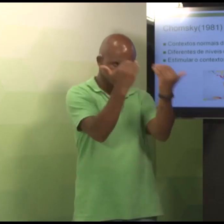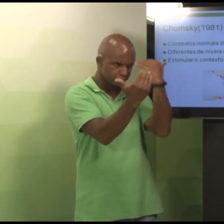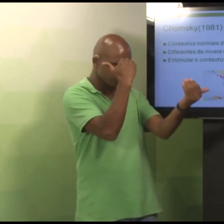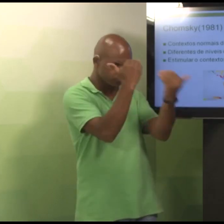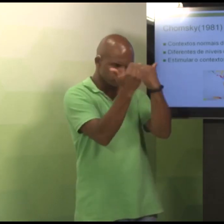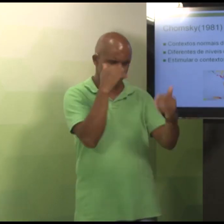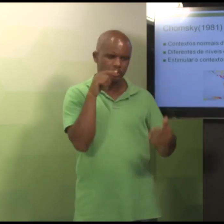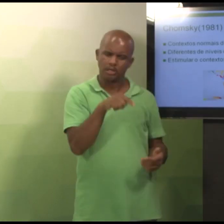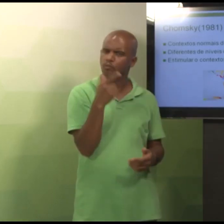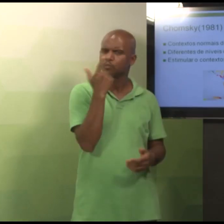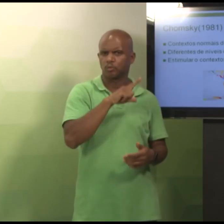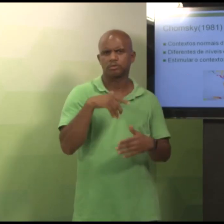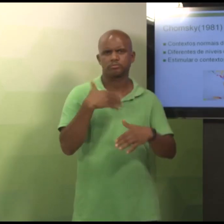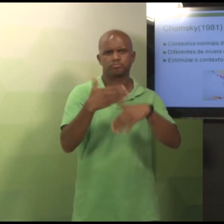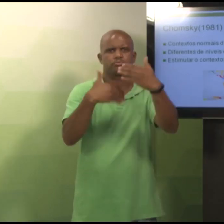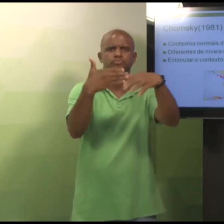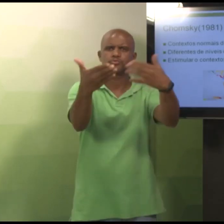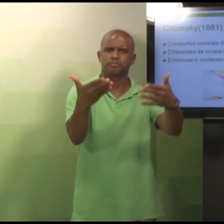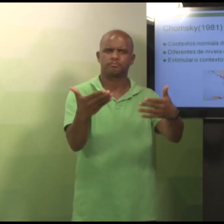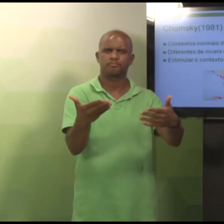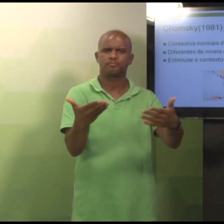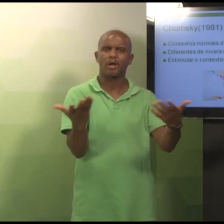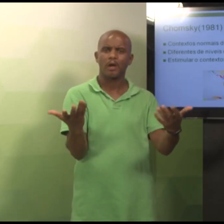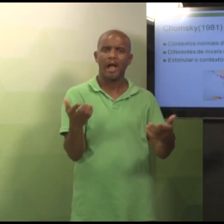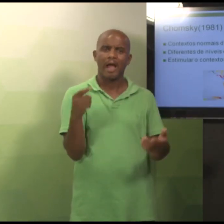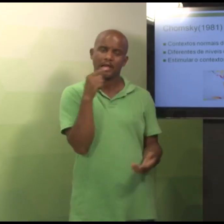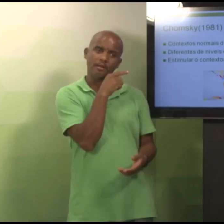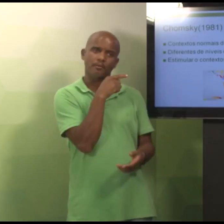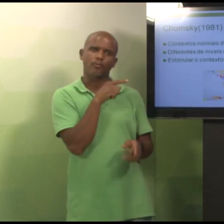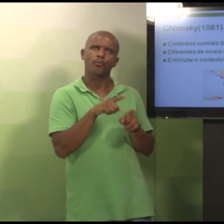não tem inputs, essa criança não irá desenvolver.